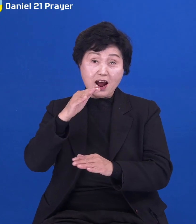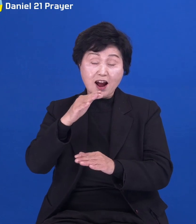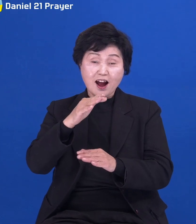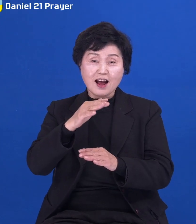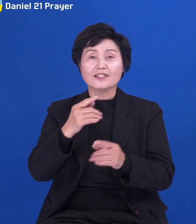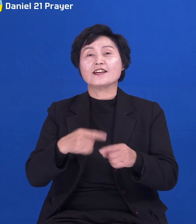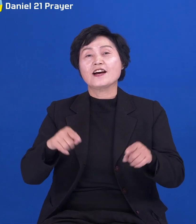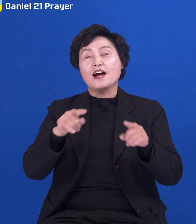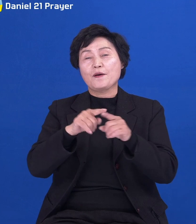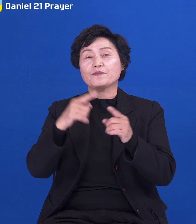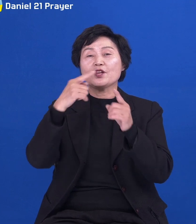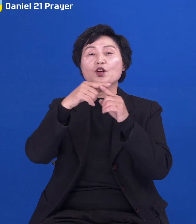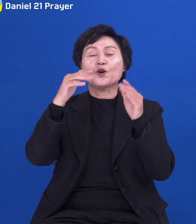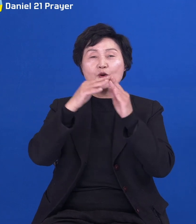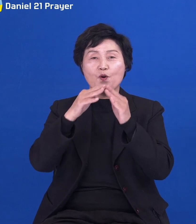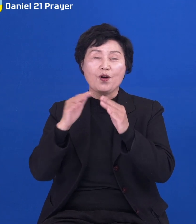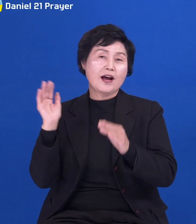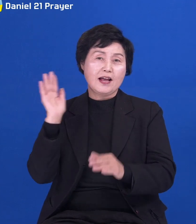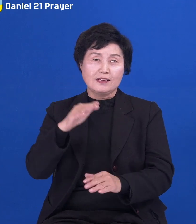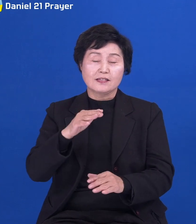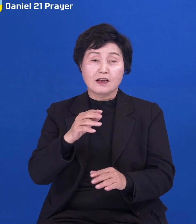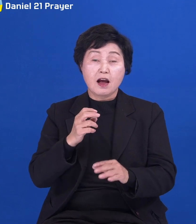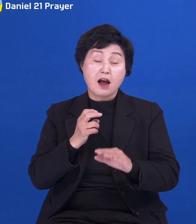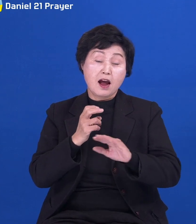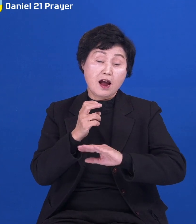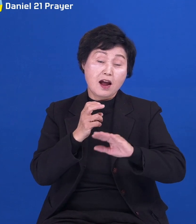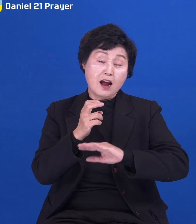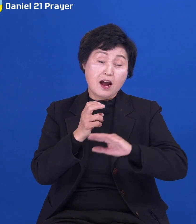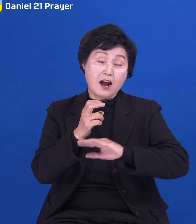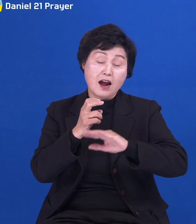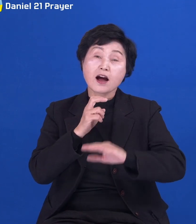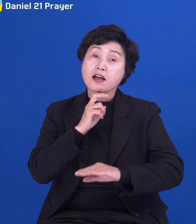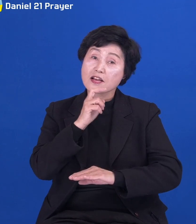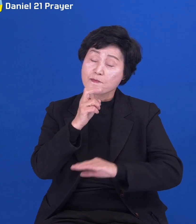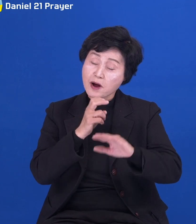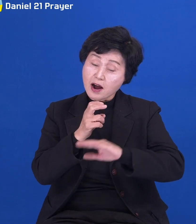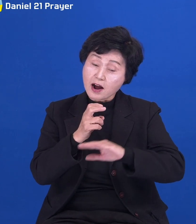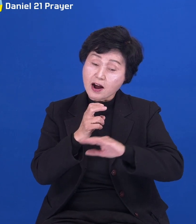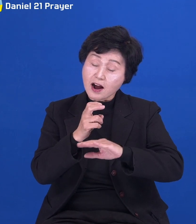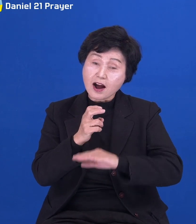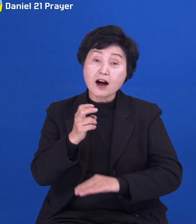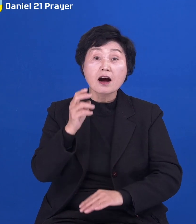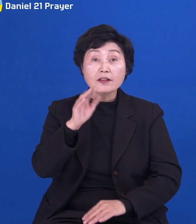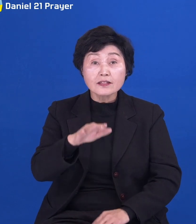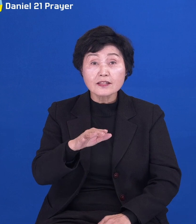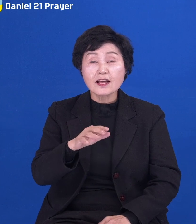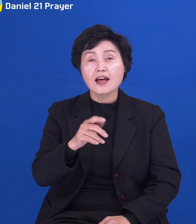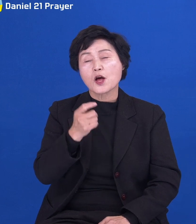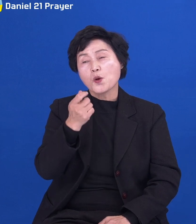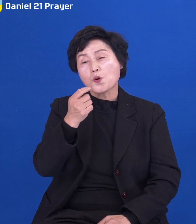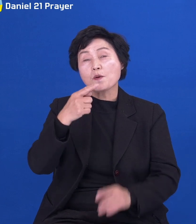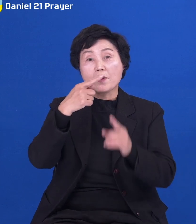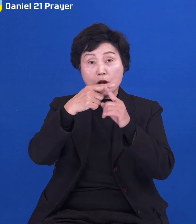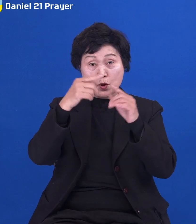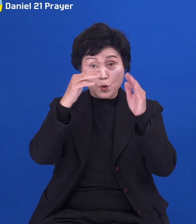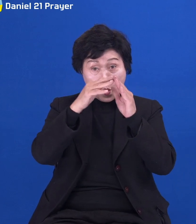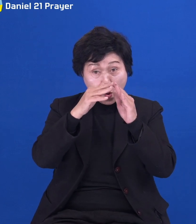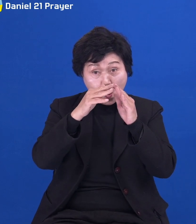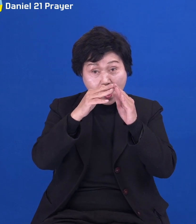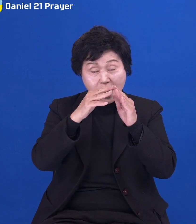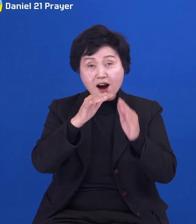갔는데요. 한 20분 정도 가니까 어느 그 변방에 있는 작은 교회가 나왔어요. 따라서 들어갔더니